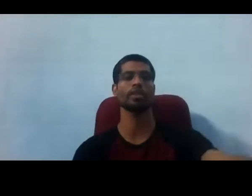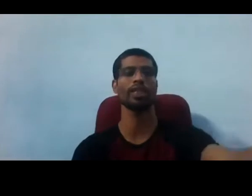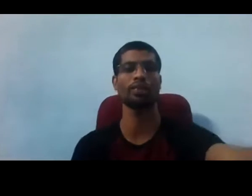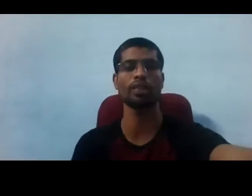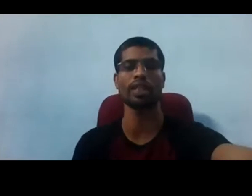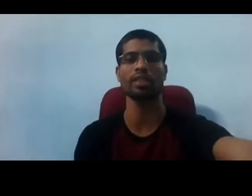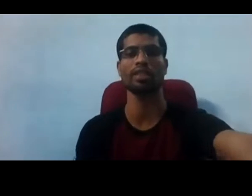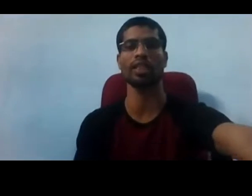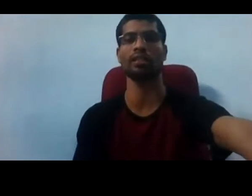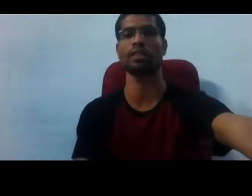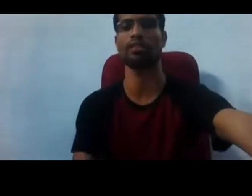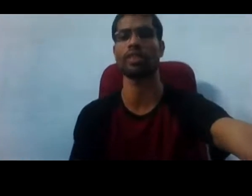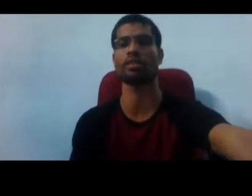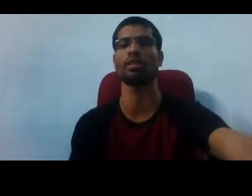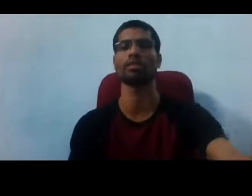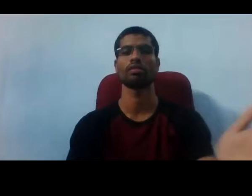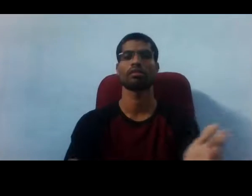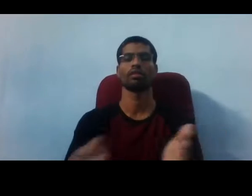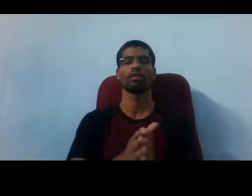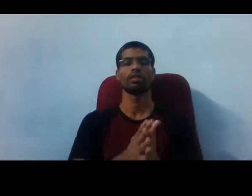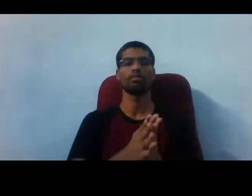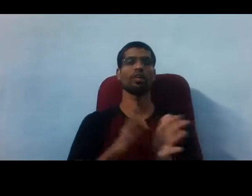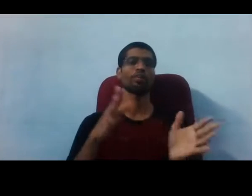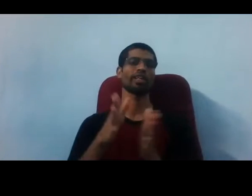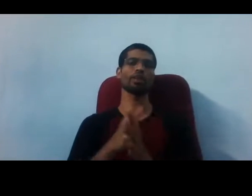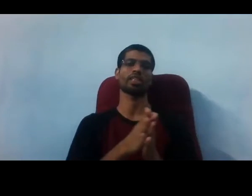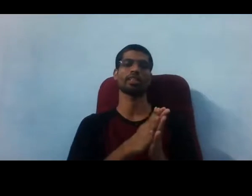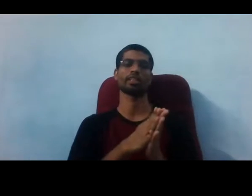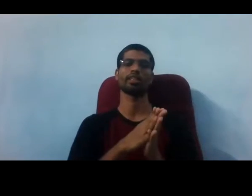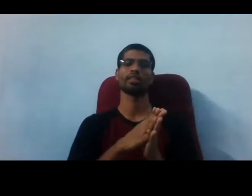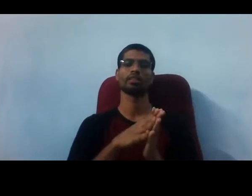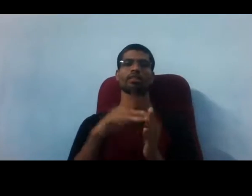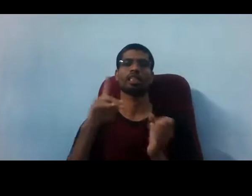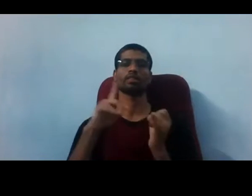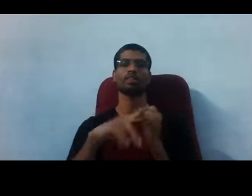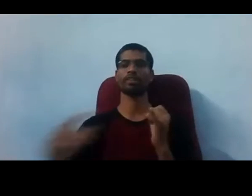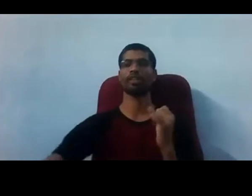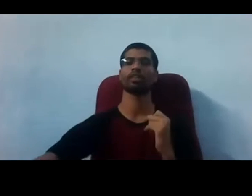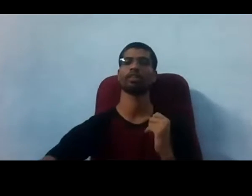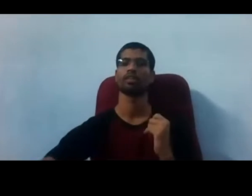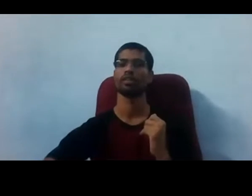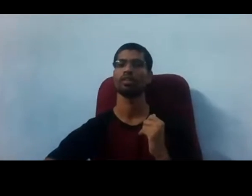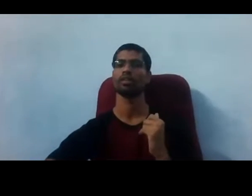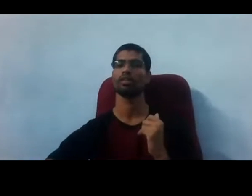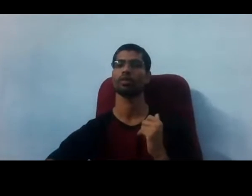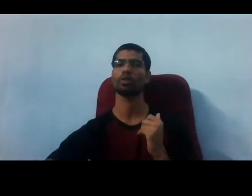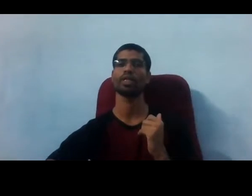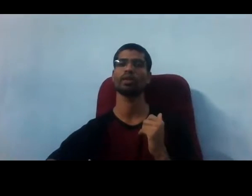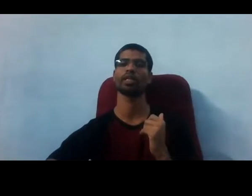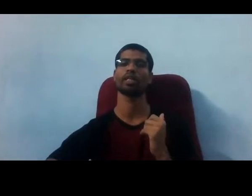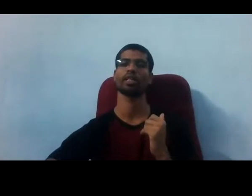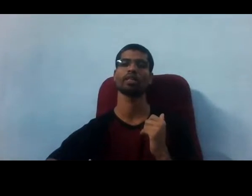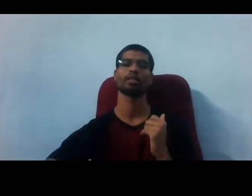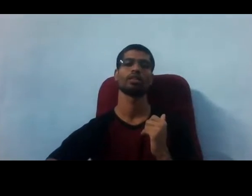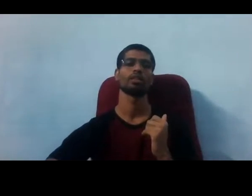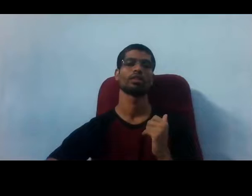ये रसोई घर में आप लोग क्या करते हैं ज्यादातर, विशेषकर माँ और बहन लोग क्या करते हैं, चावल साफ करना, पानी